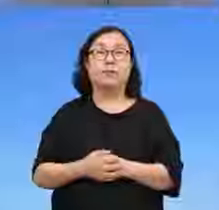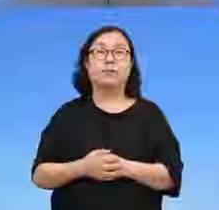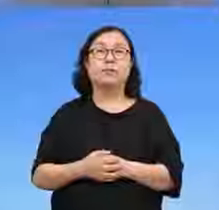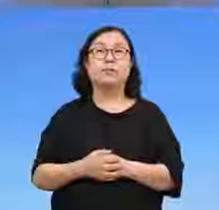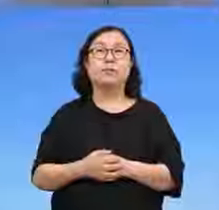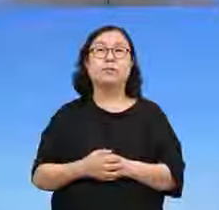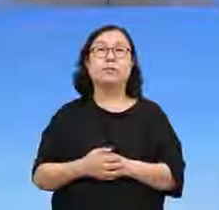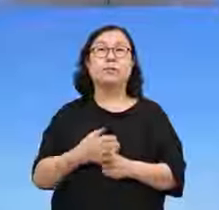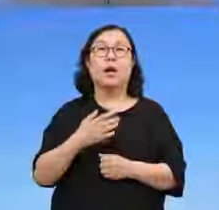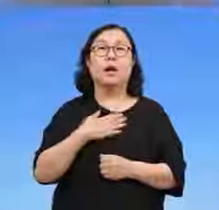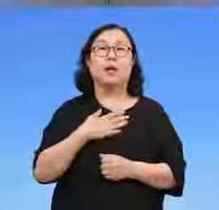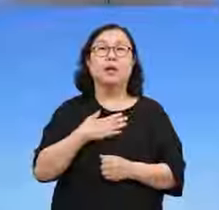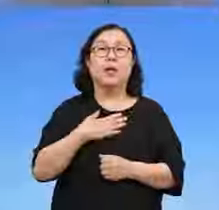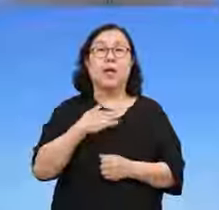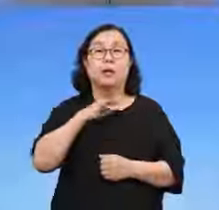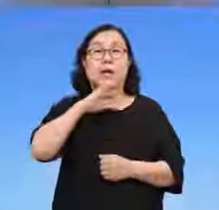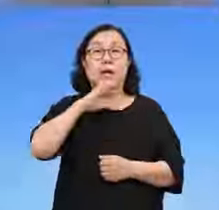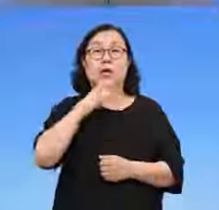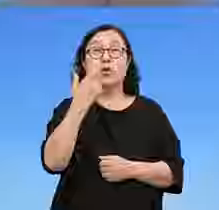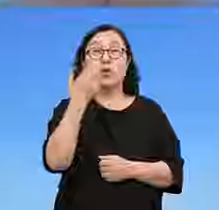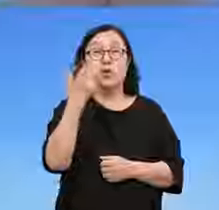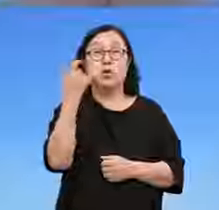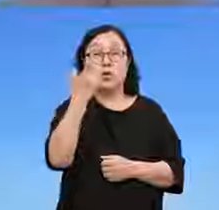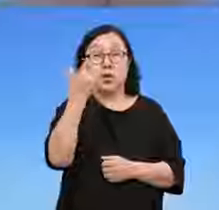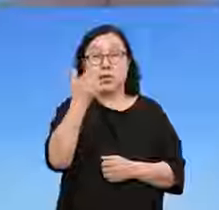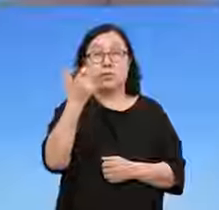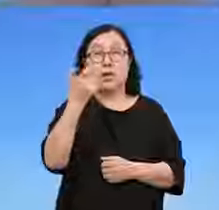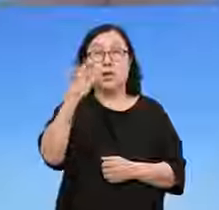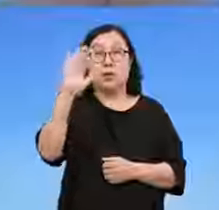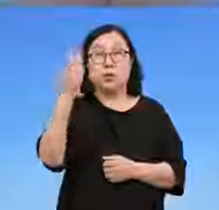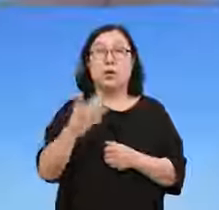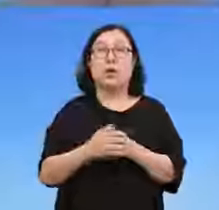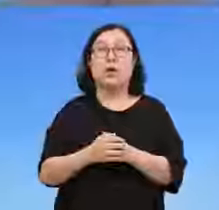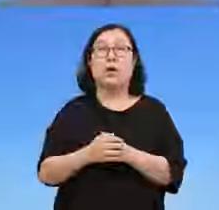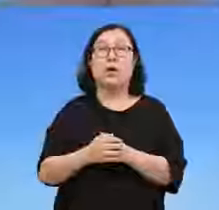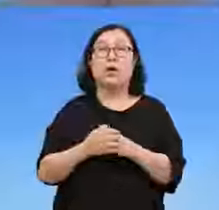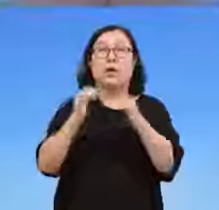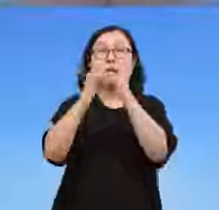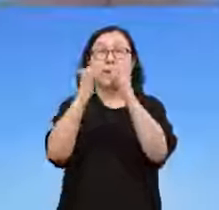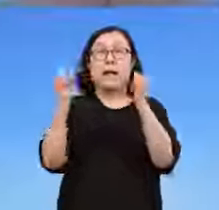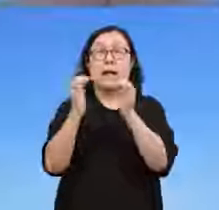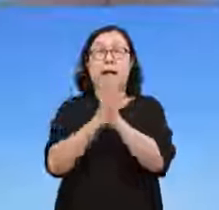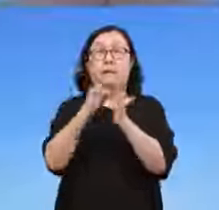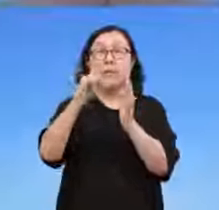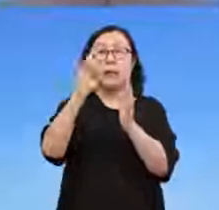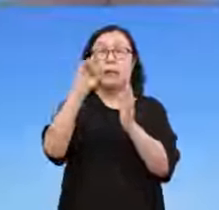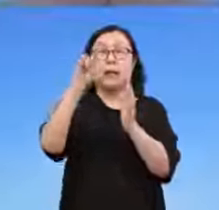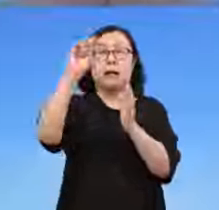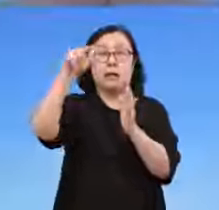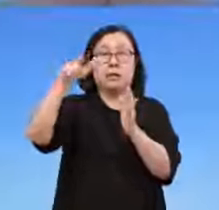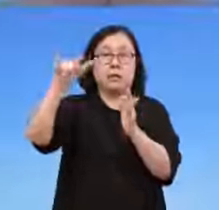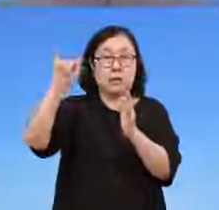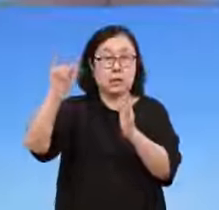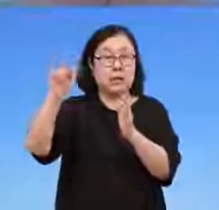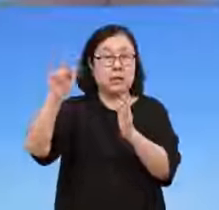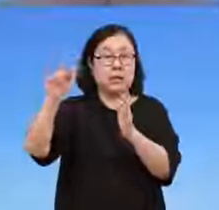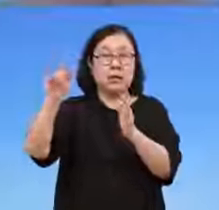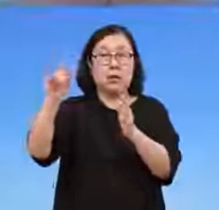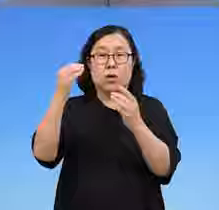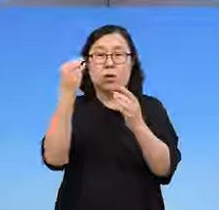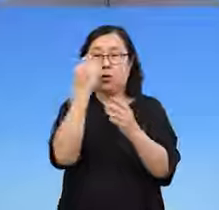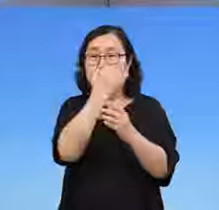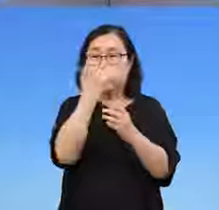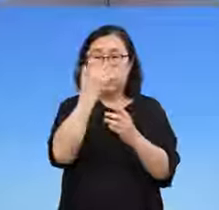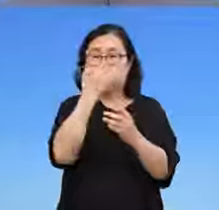그리고 사실요, 저는 이제 60살을 먹었잖아요. 우리 어릴 때는 사람의 생식기, 몸 이런 거로 교육을